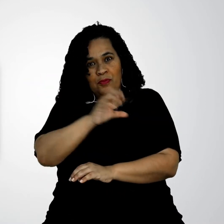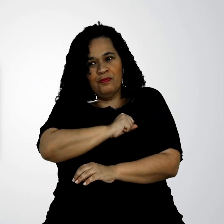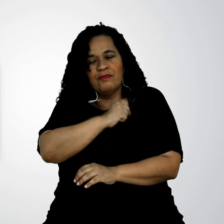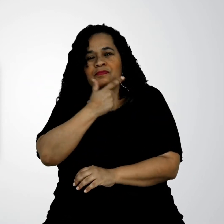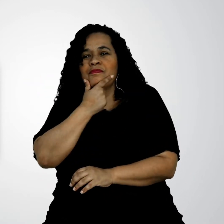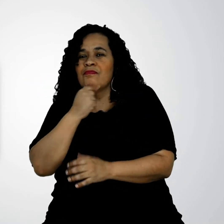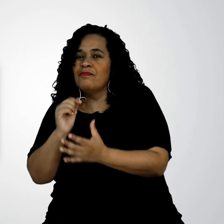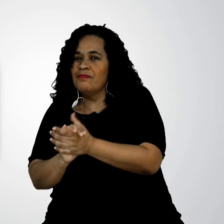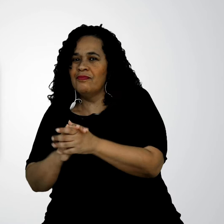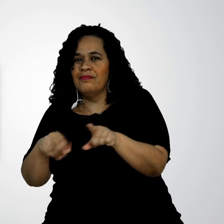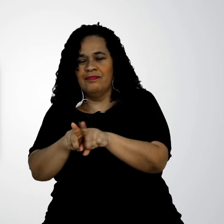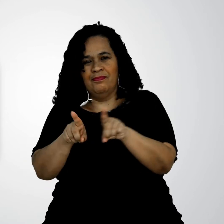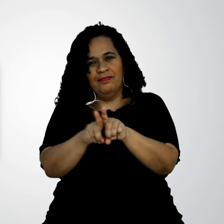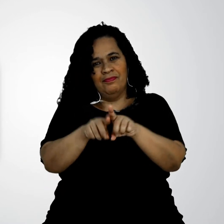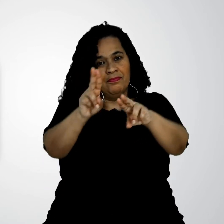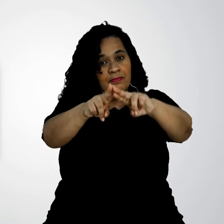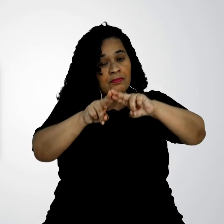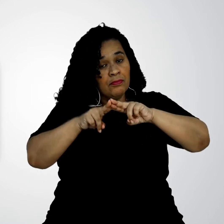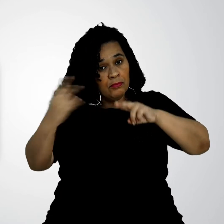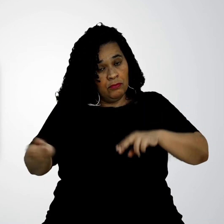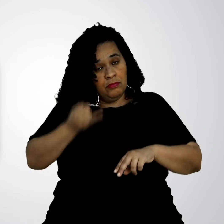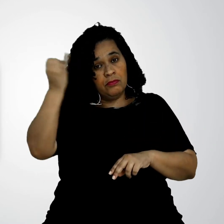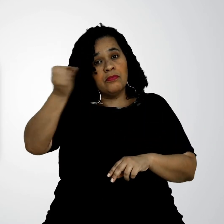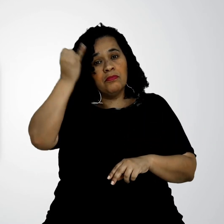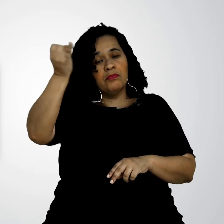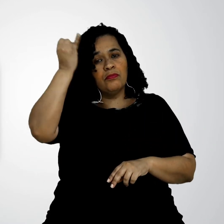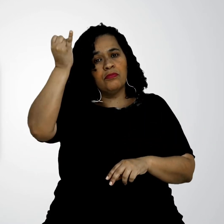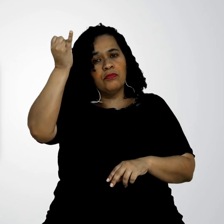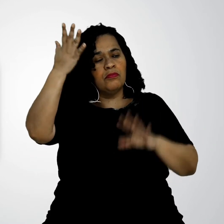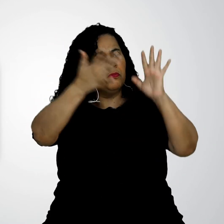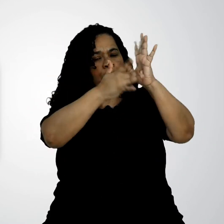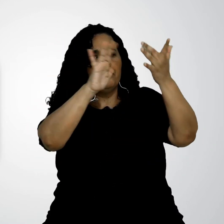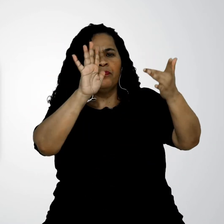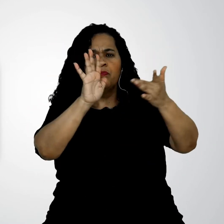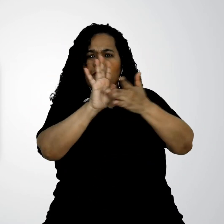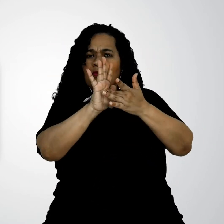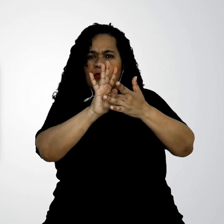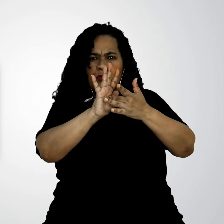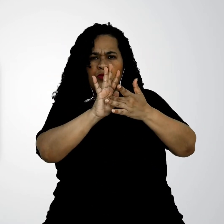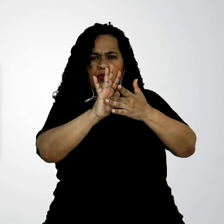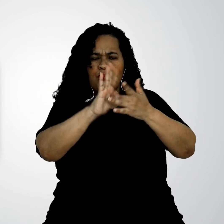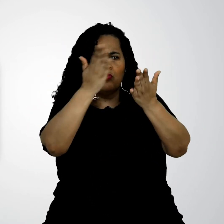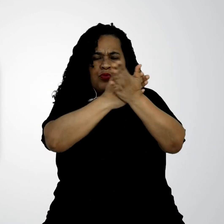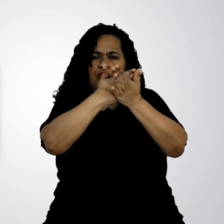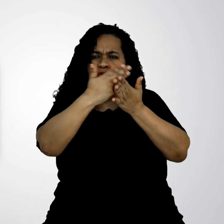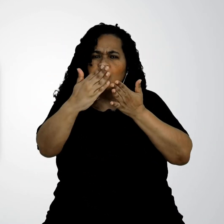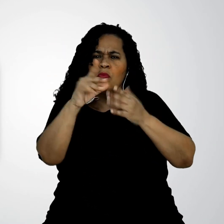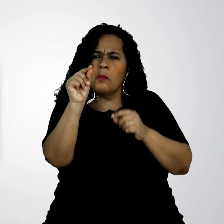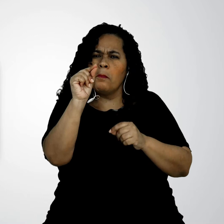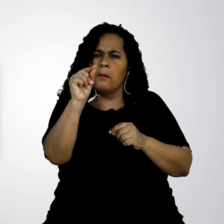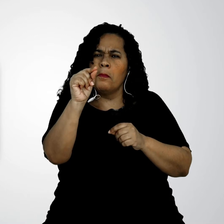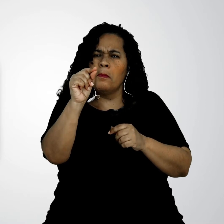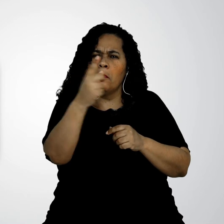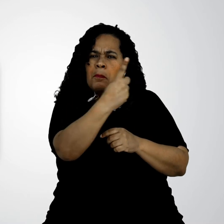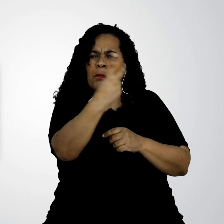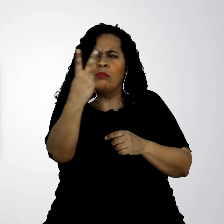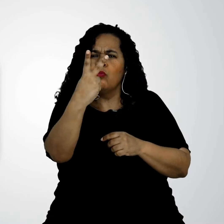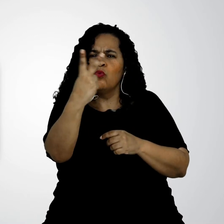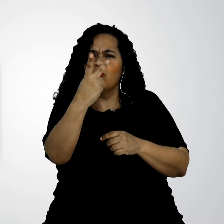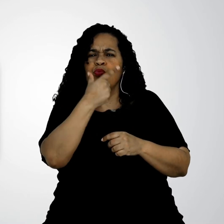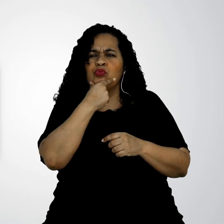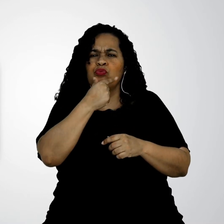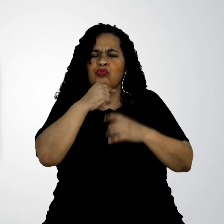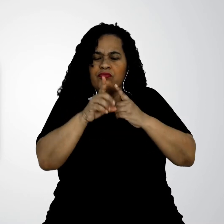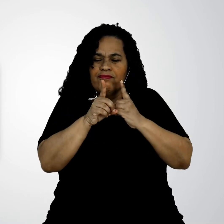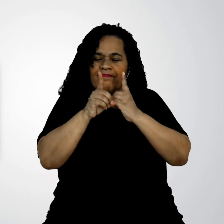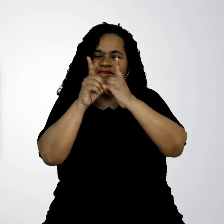sempre de dentro para fora. Sim. Jesus não começa sentando no trono de Roma, ele começa com 12 caras desajeitados e um traíra. Mas